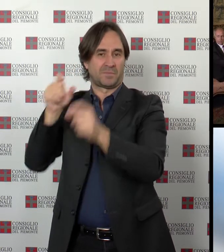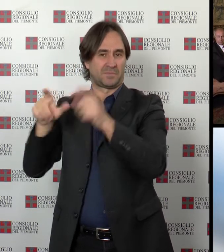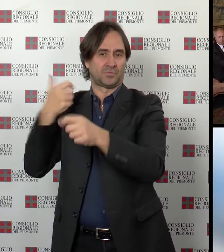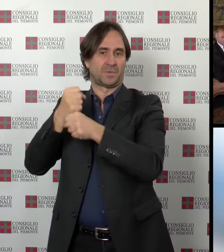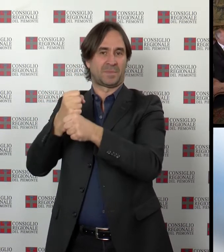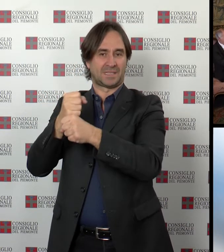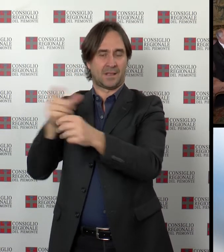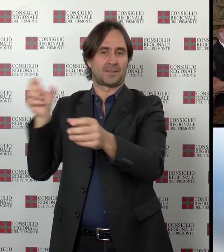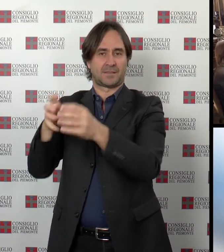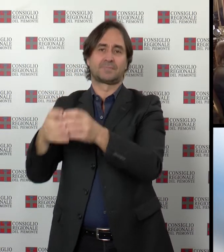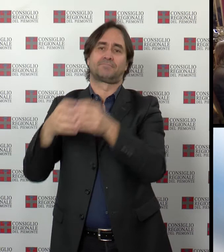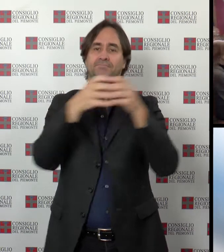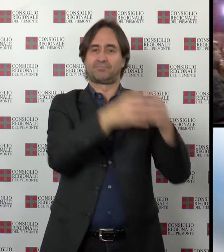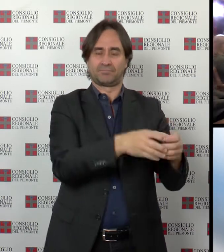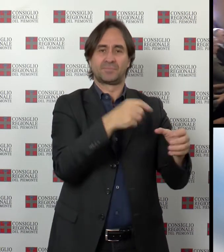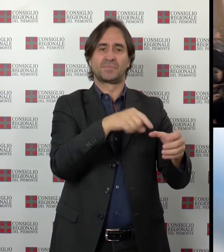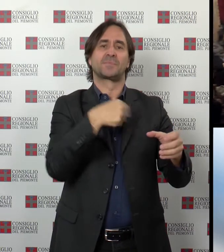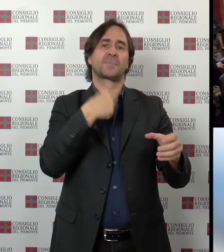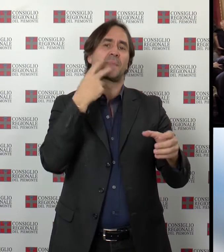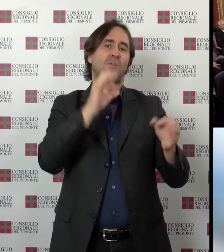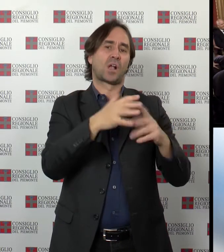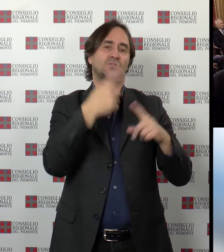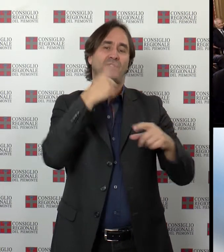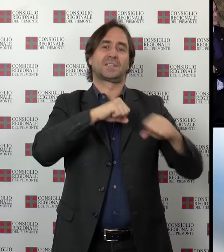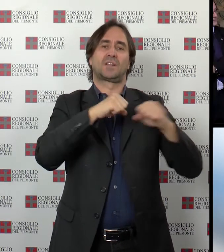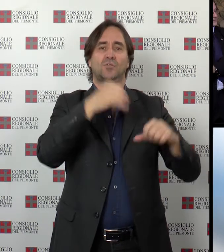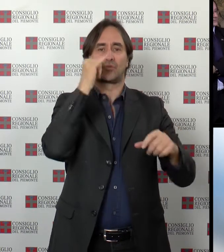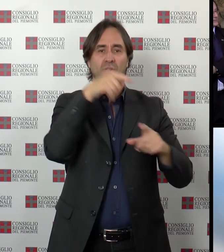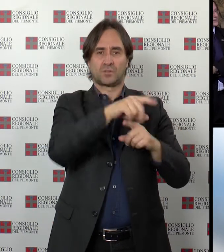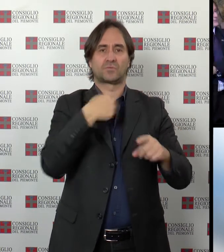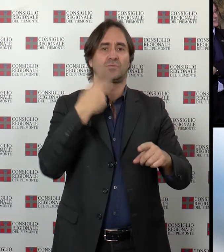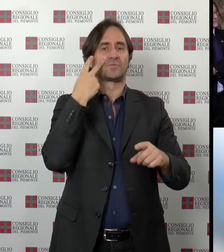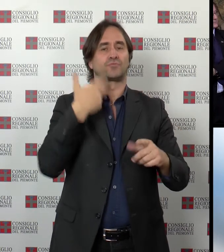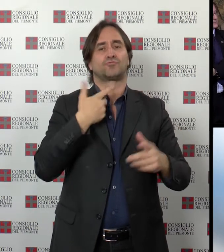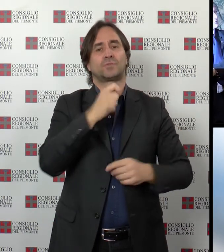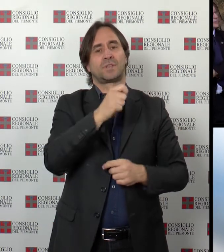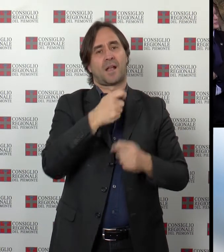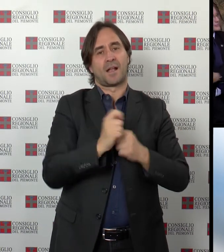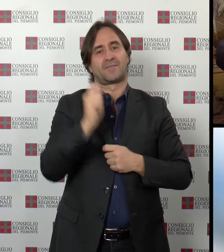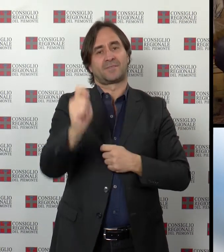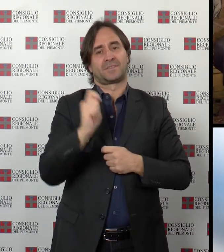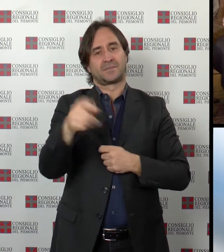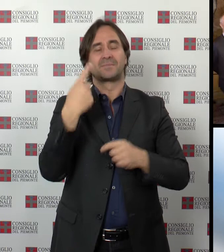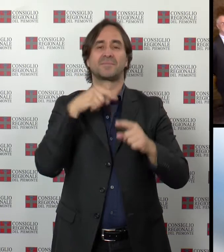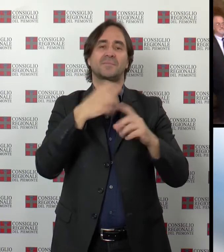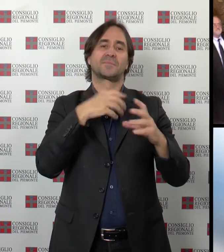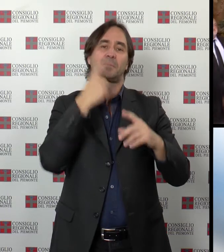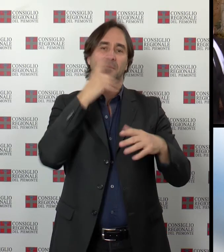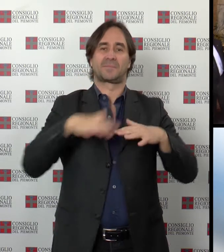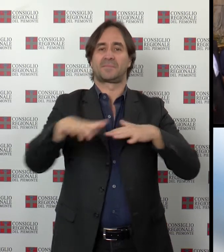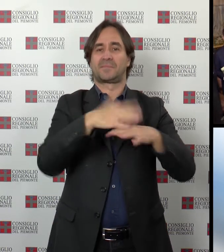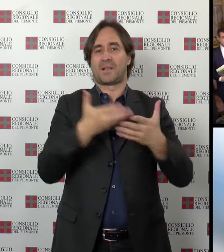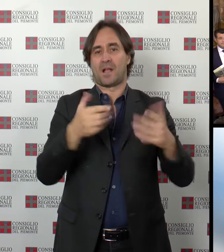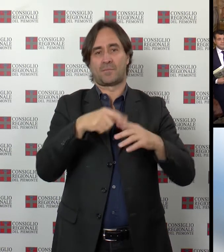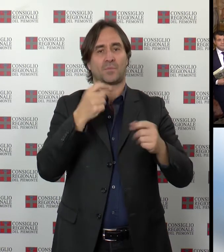Occasione dell'incontro, la visita del direttore del museo a Torino, dove ha ricevuto da FCA le chiavi di 2 automezzi destinati alle attività culturali del campo.